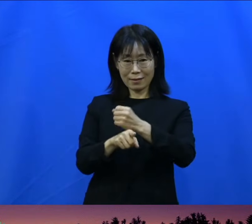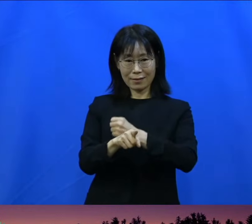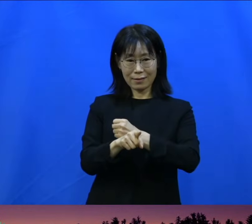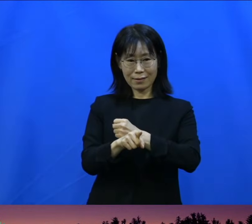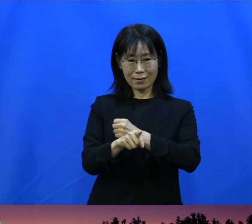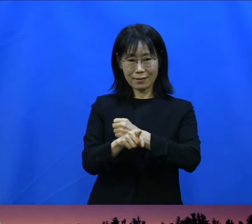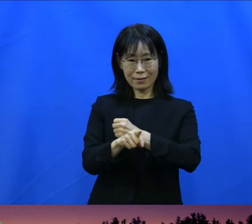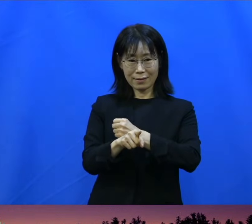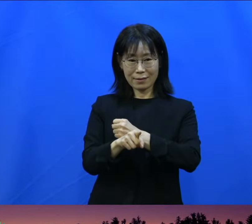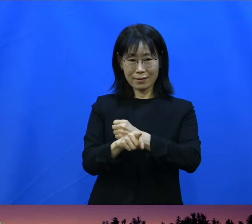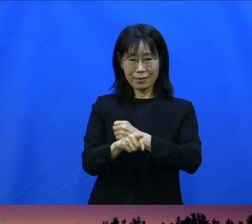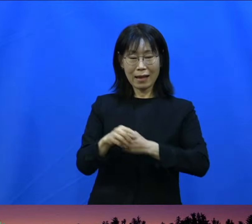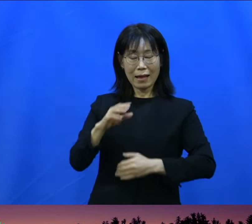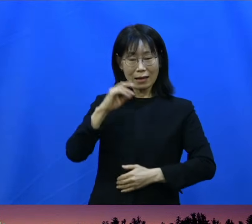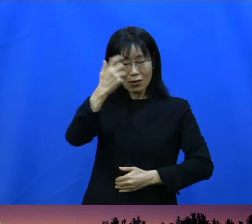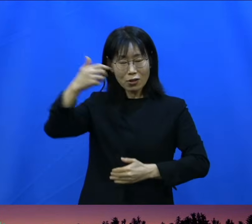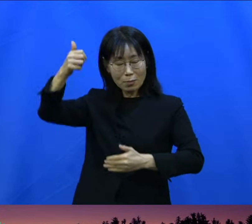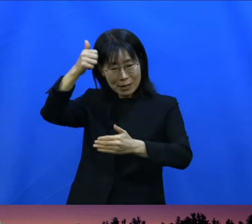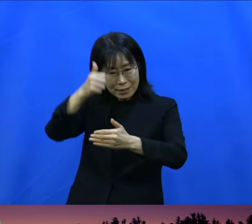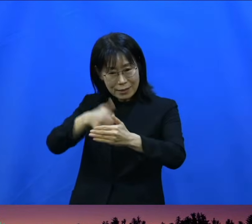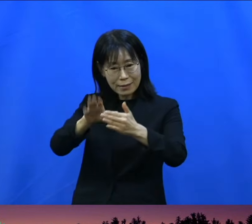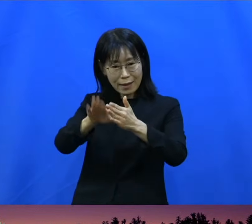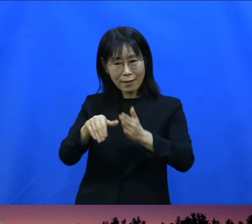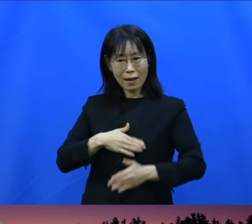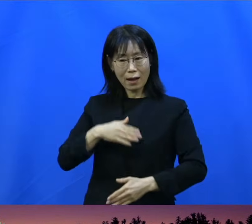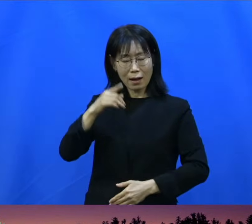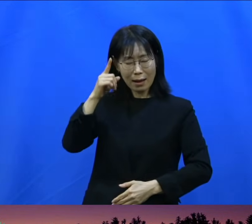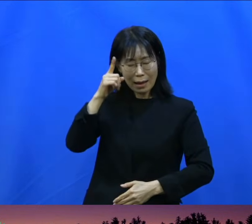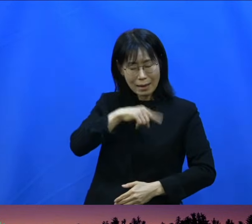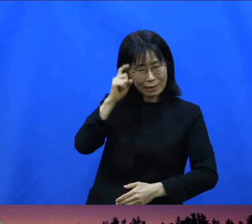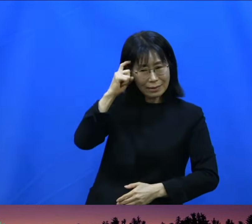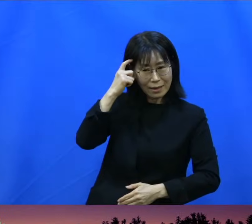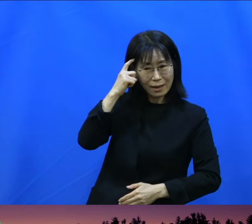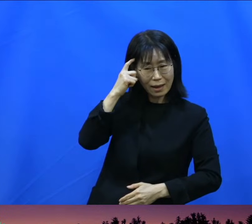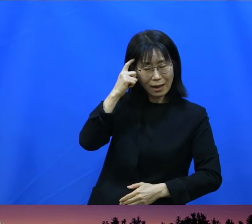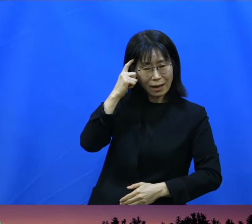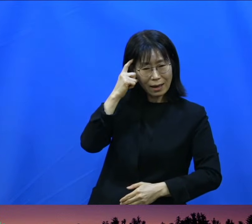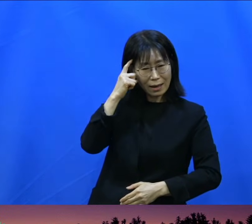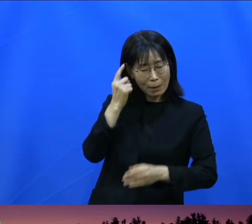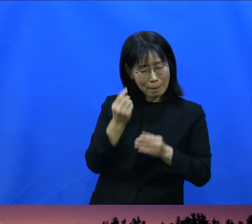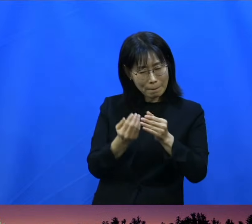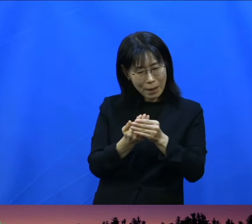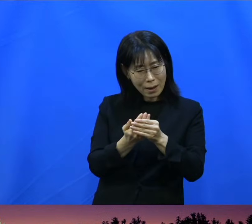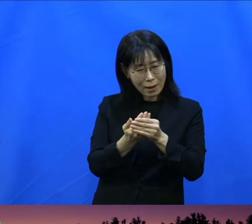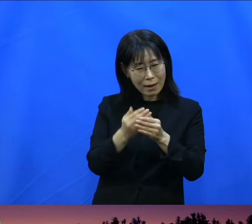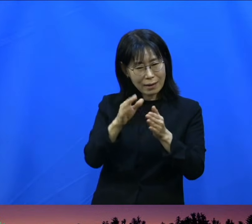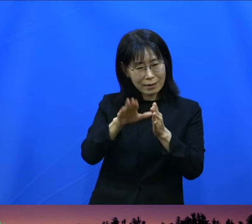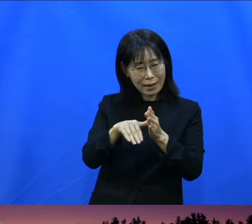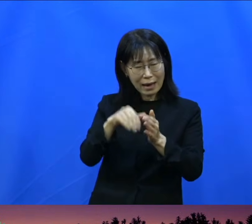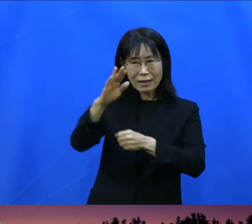생각을 하면 어떻게 해요? 작은 죄인데 걸리게 돼 있어요.